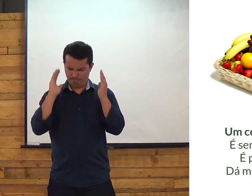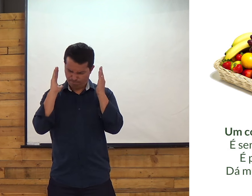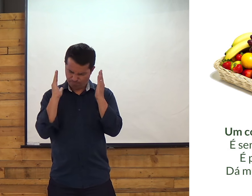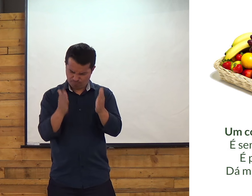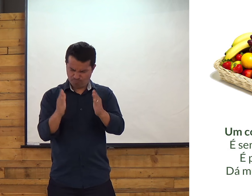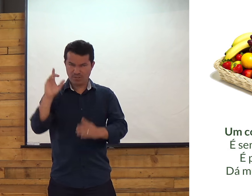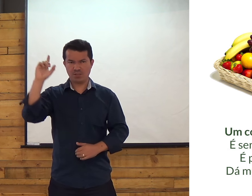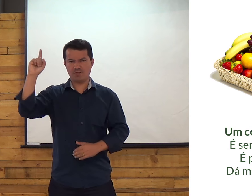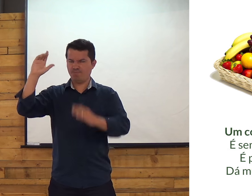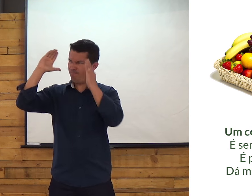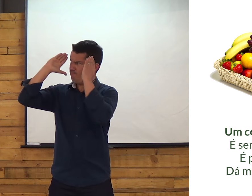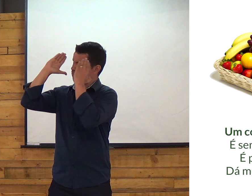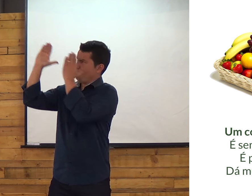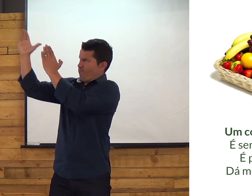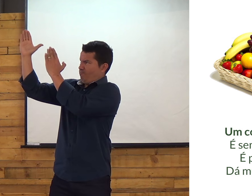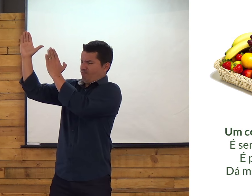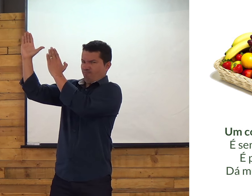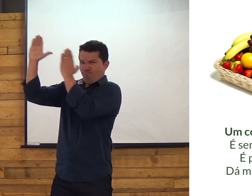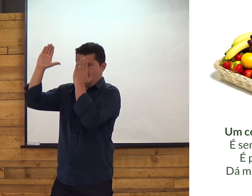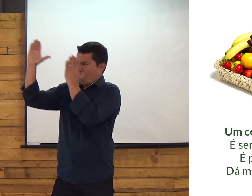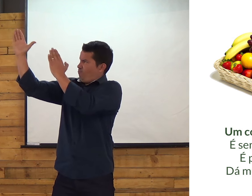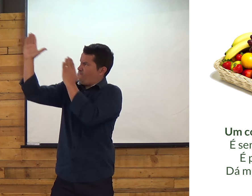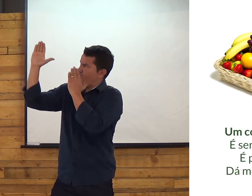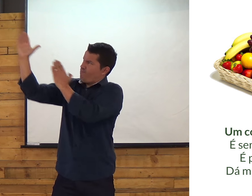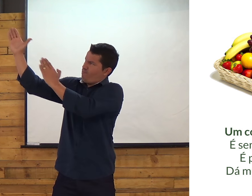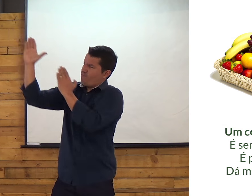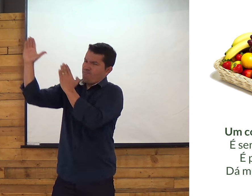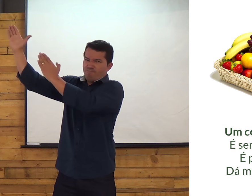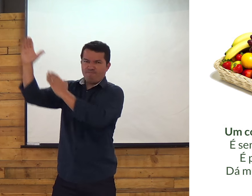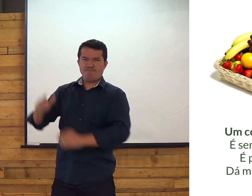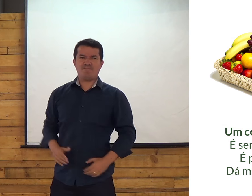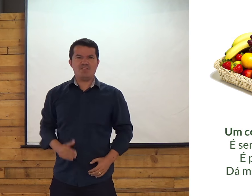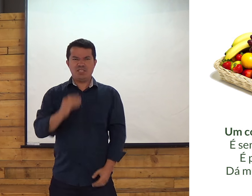louvar a Deus. E você se foca naquilo.